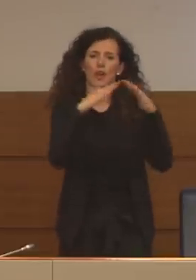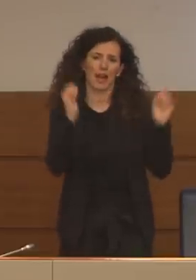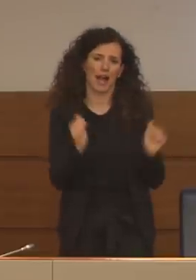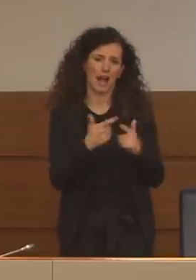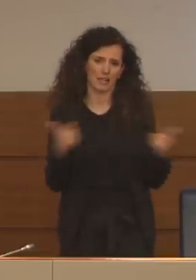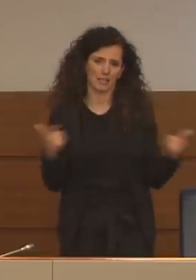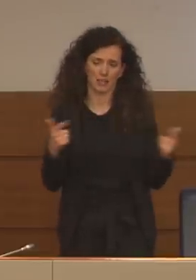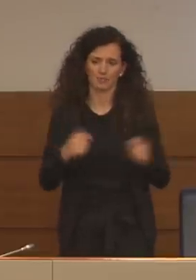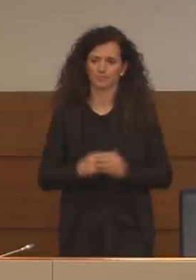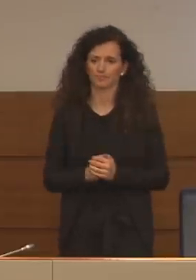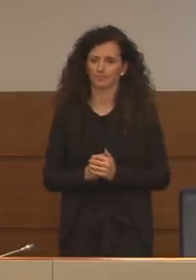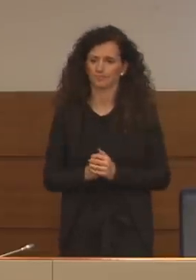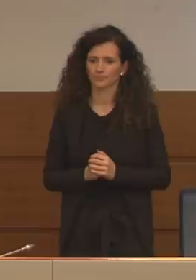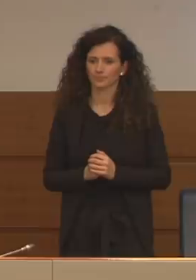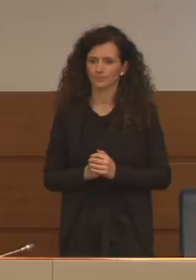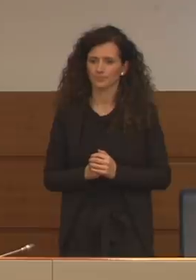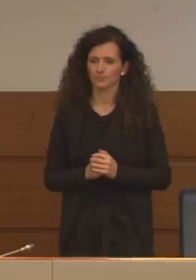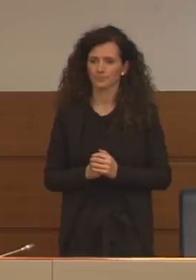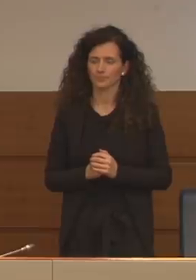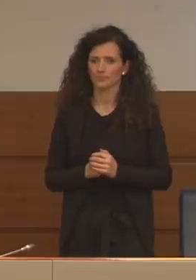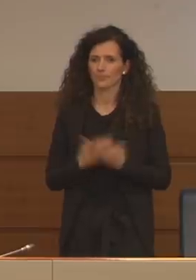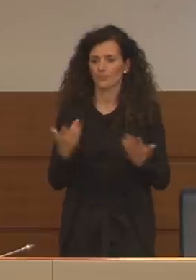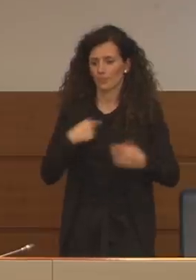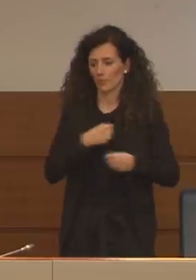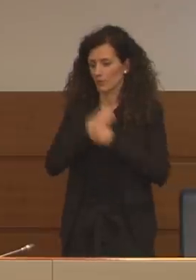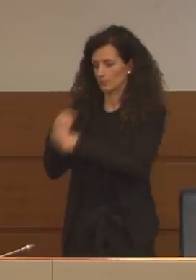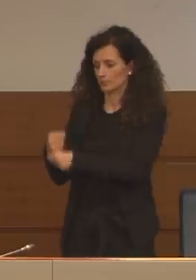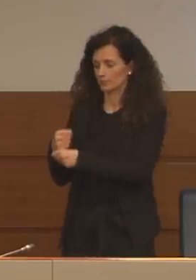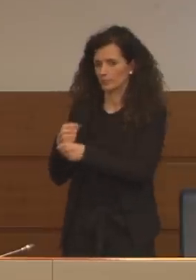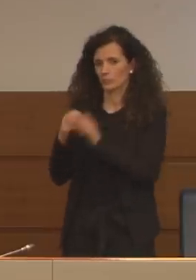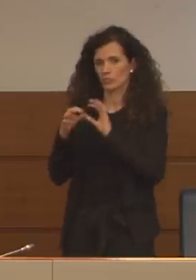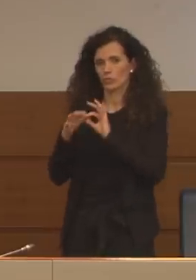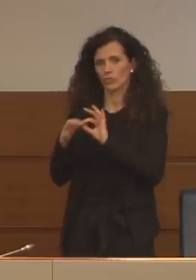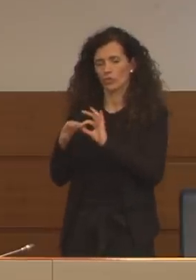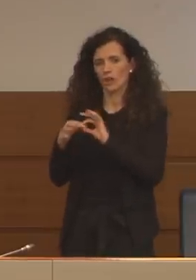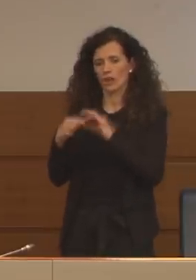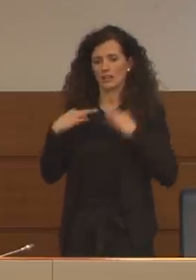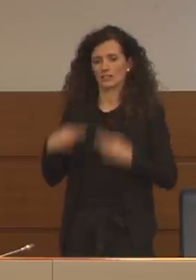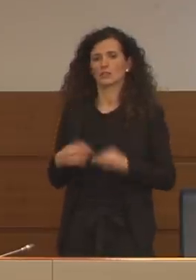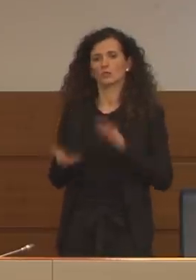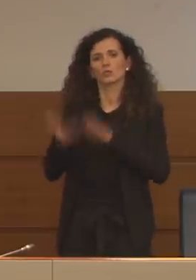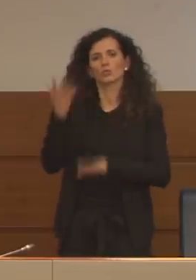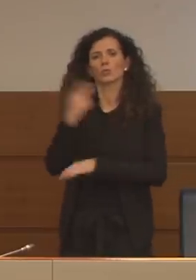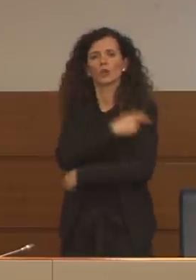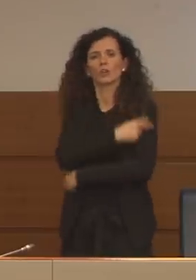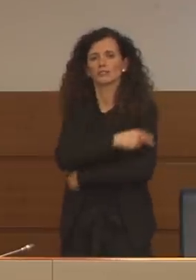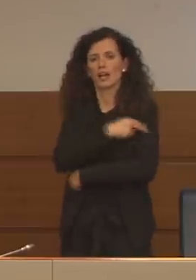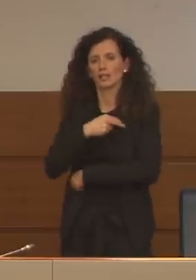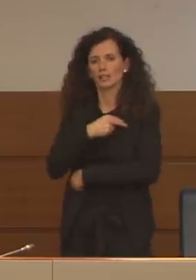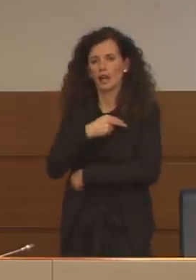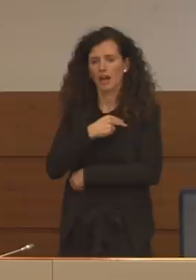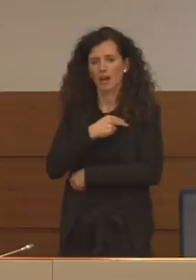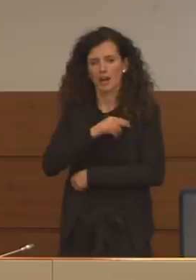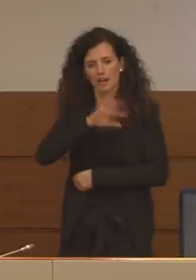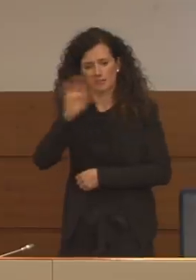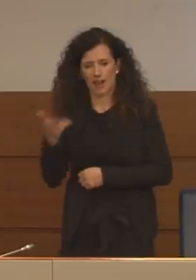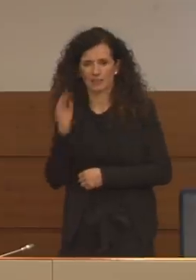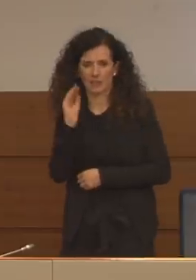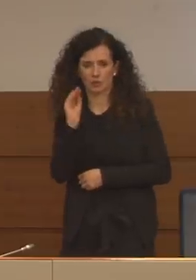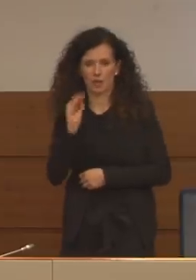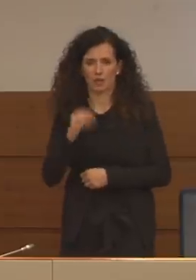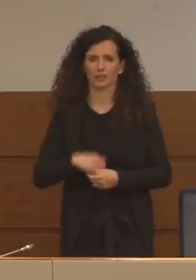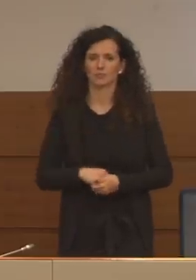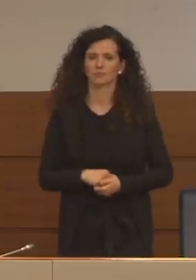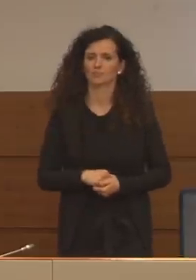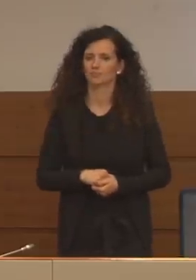e dò la parola al collega del dell'istituto superiore di sanità per l'altra domanda